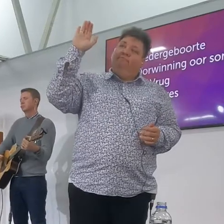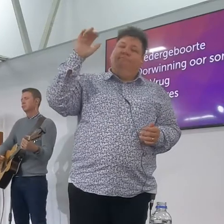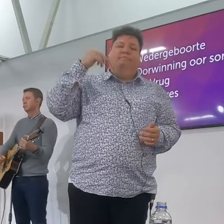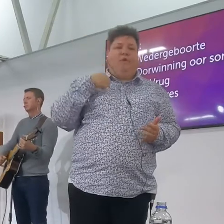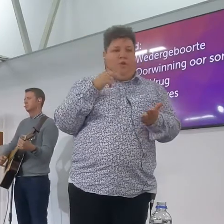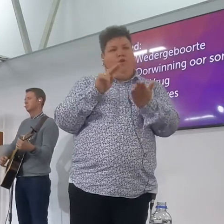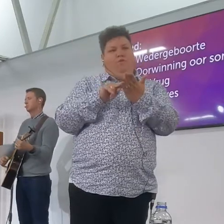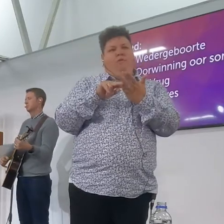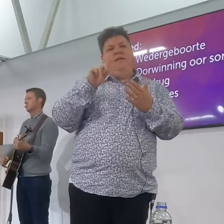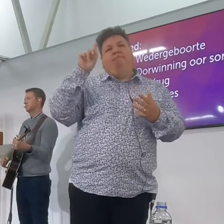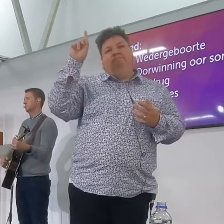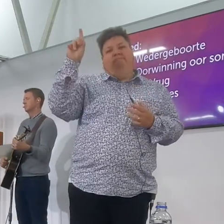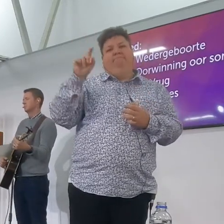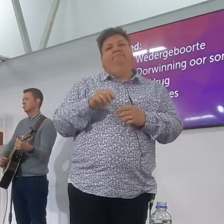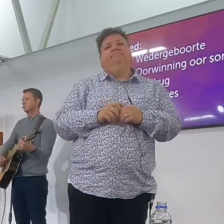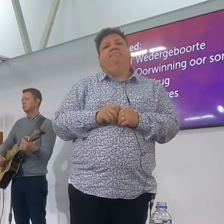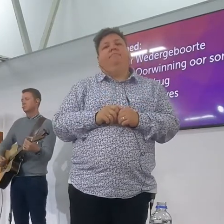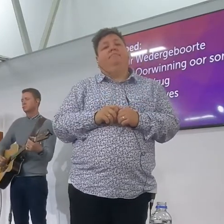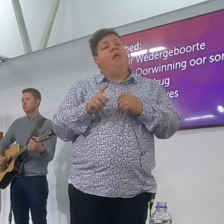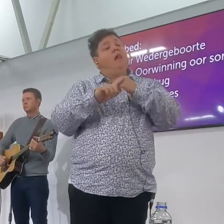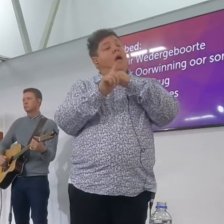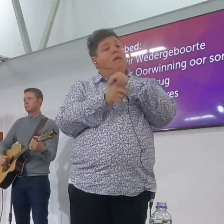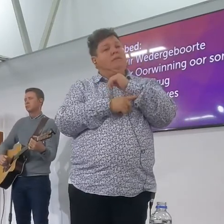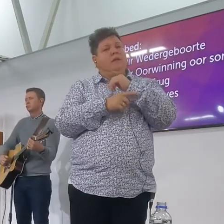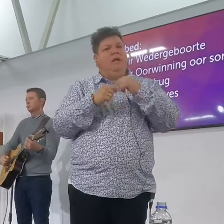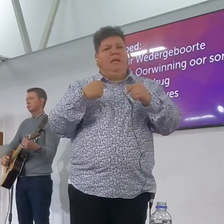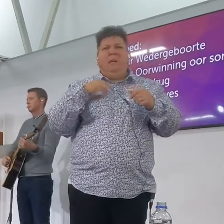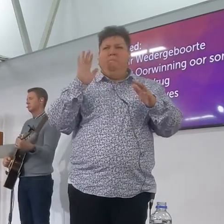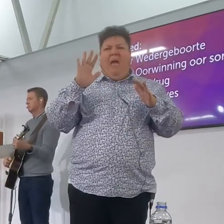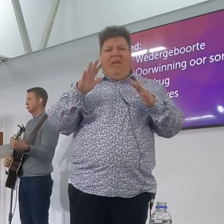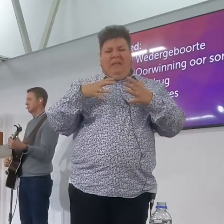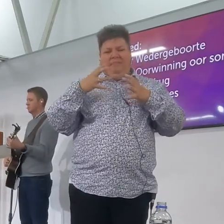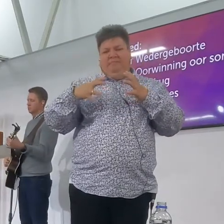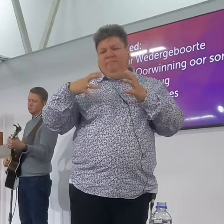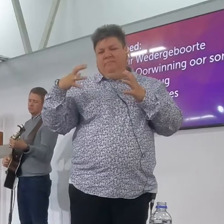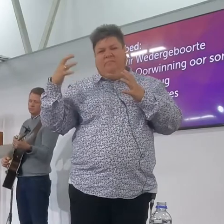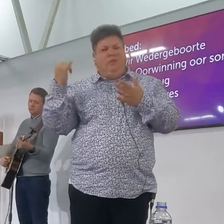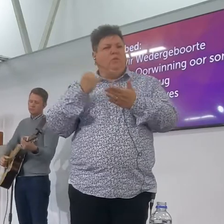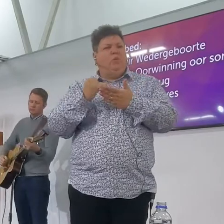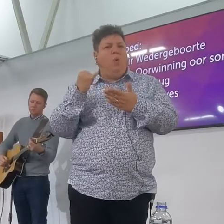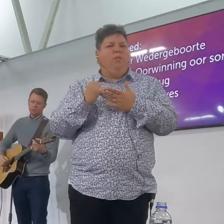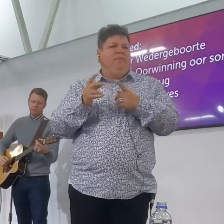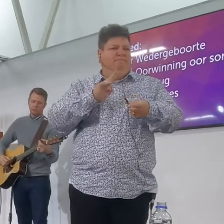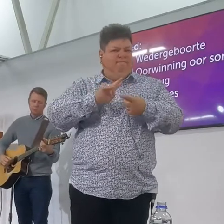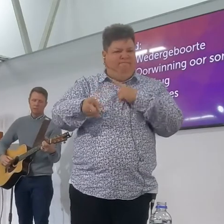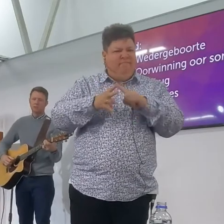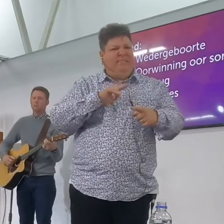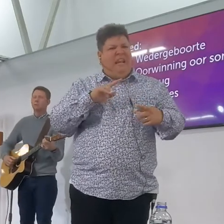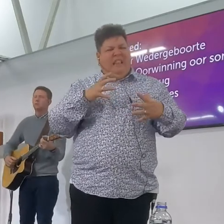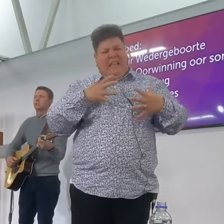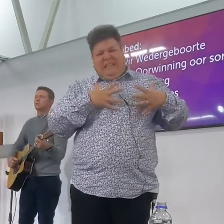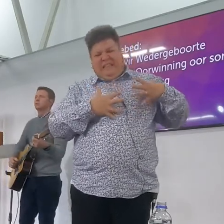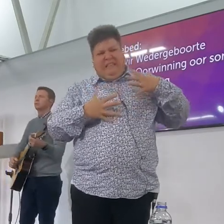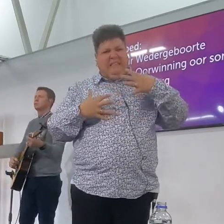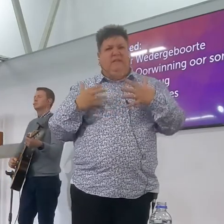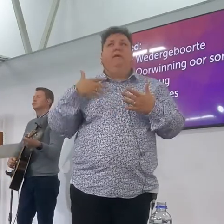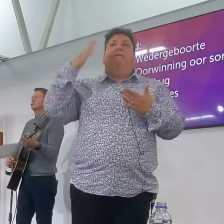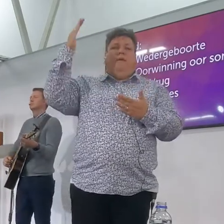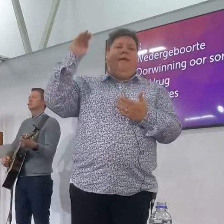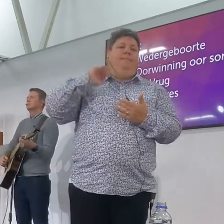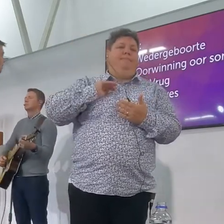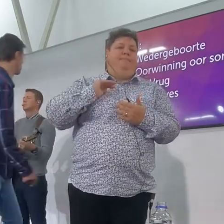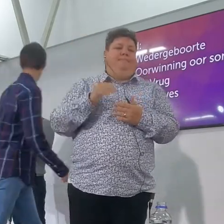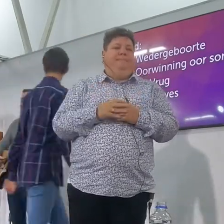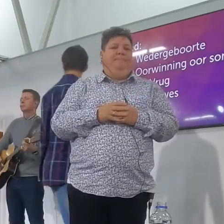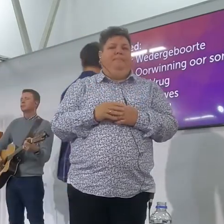in die koninkryk. En dan laastens die stryd. Vir oggend dalk vir die Here sê, Here, ek meld aan vir die stryd.